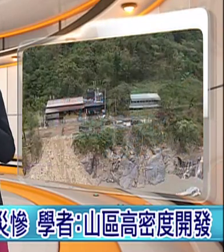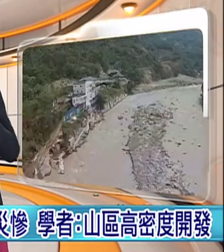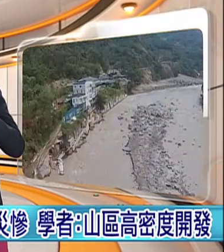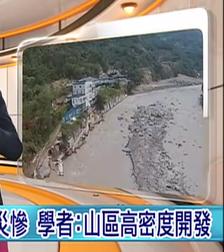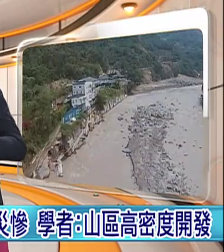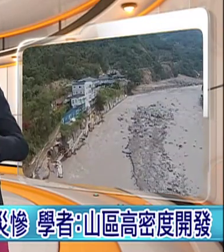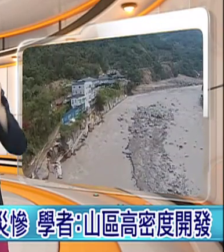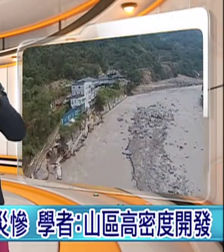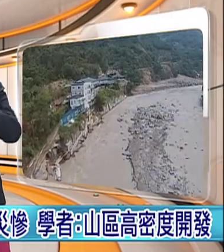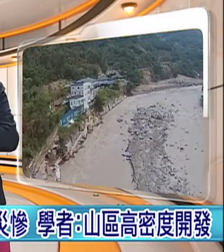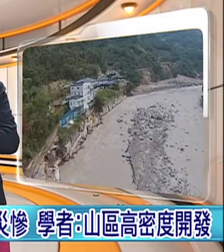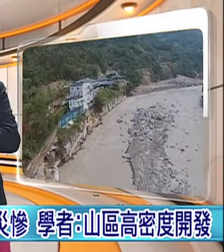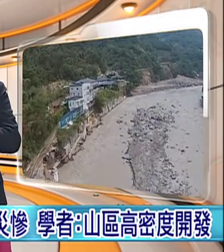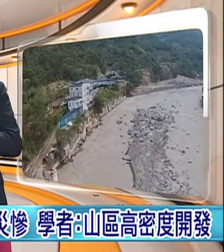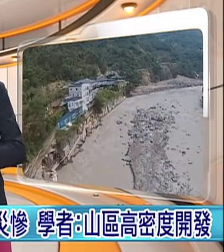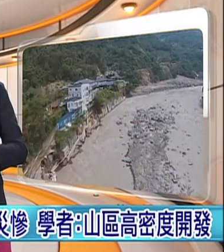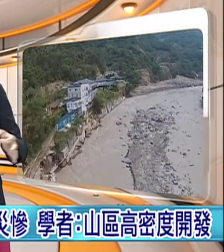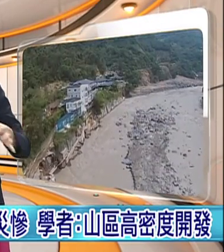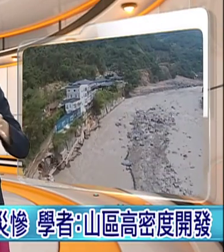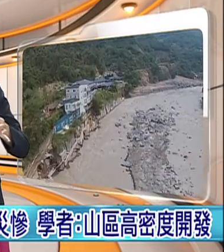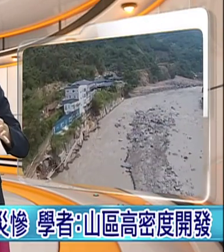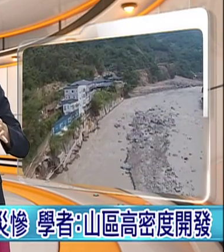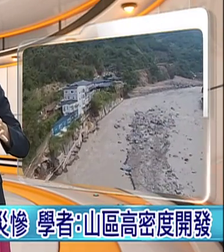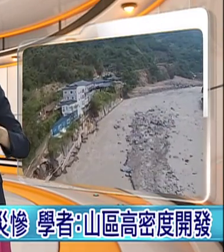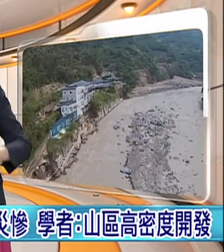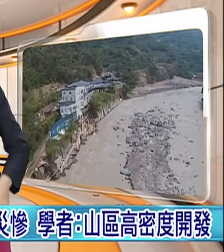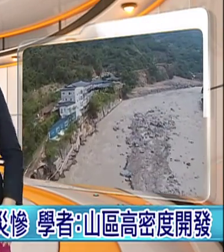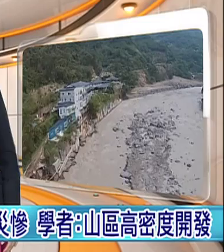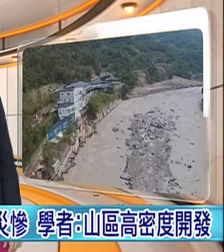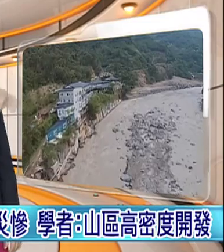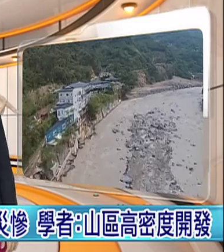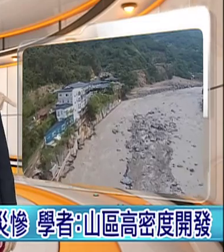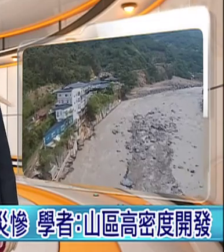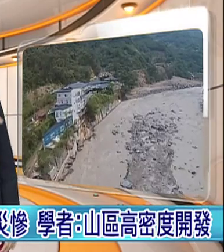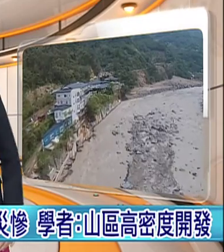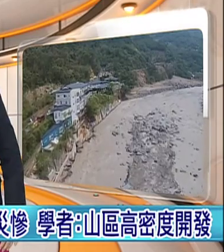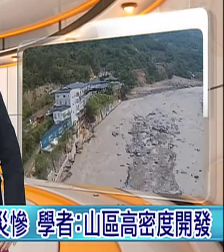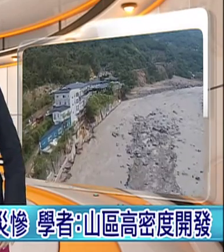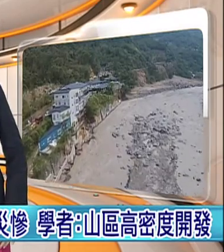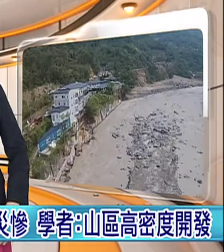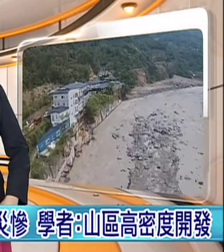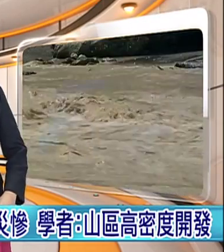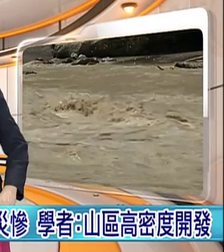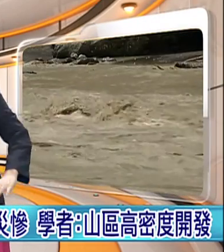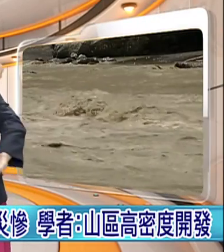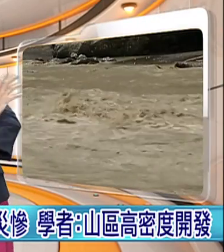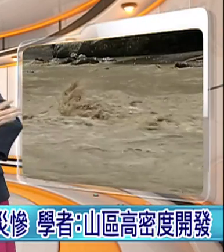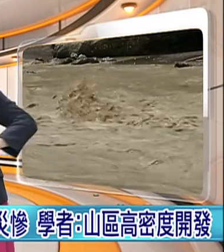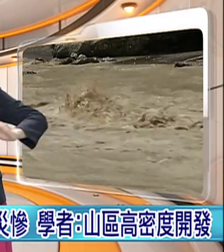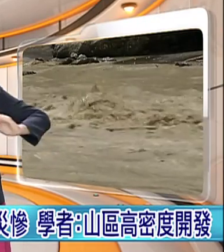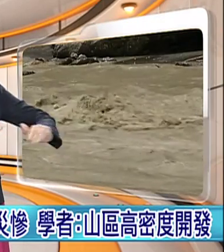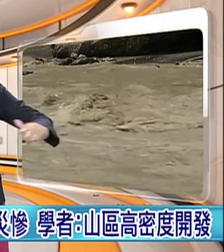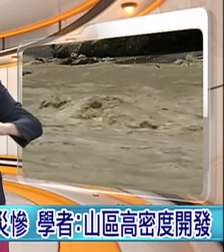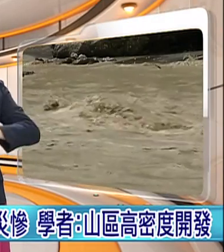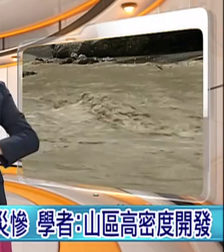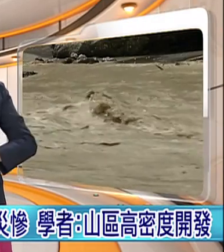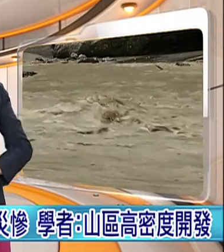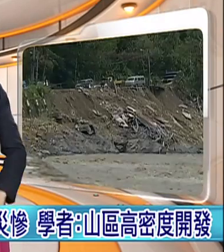峡、新店以及乌来山区灾情相当的惨重。有学者